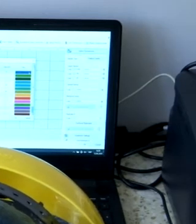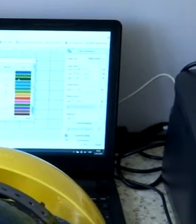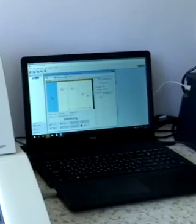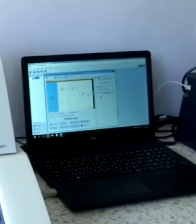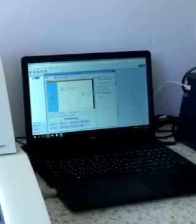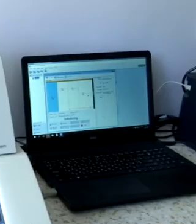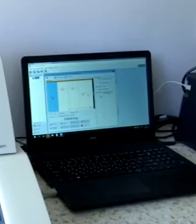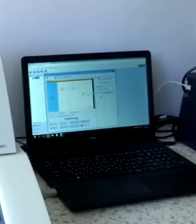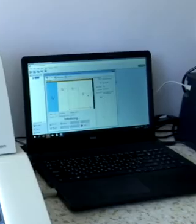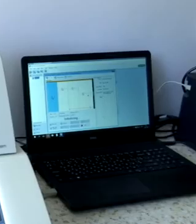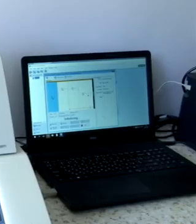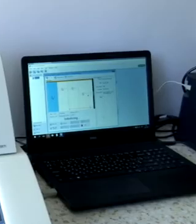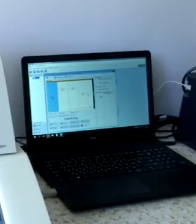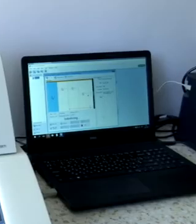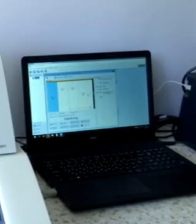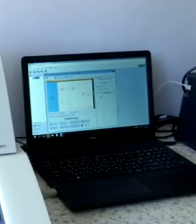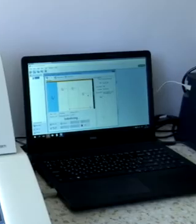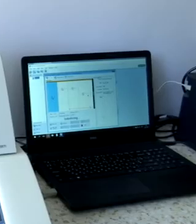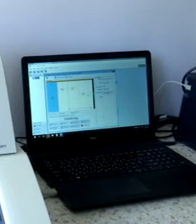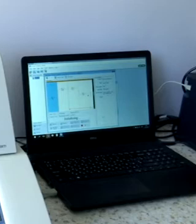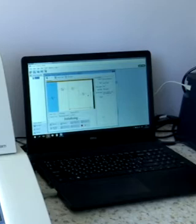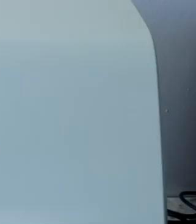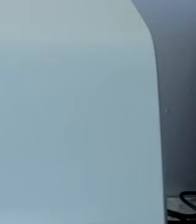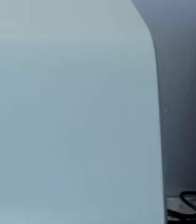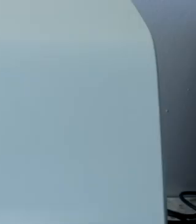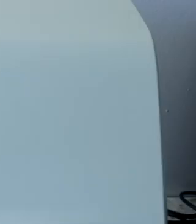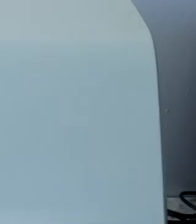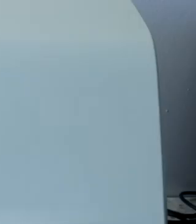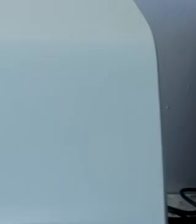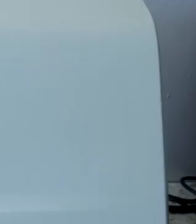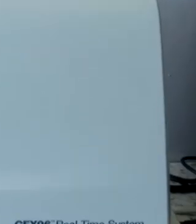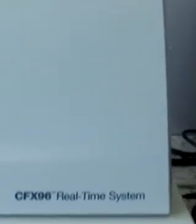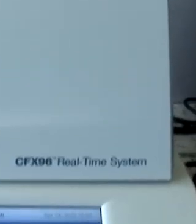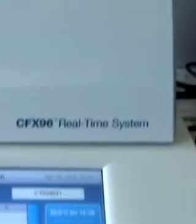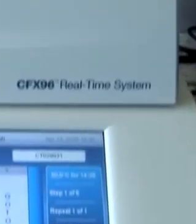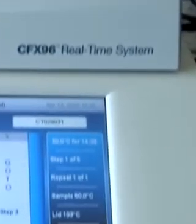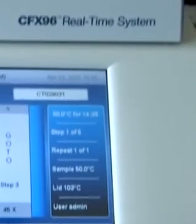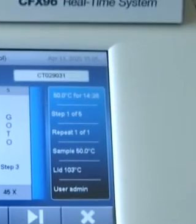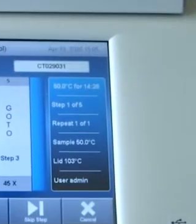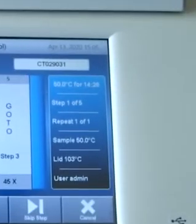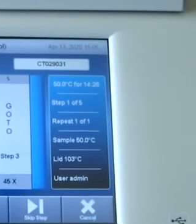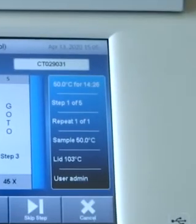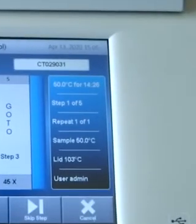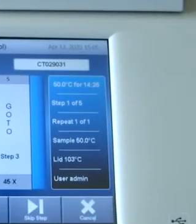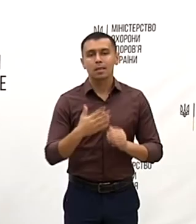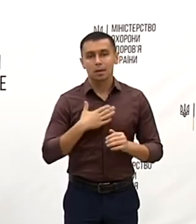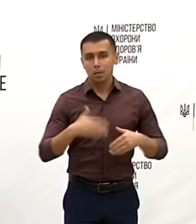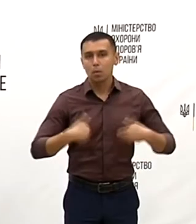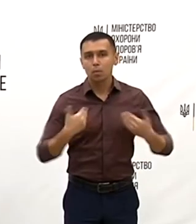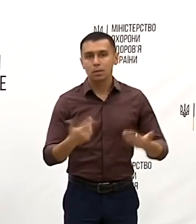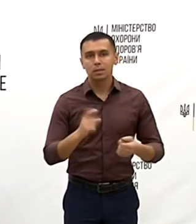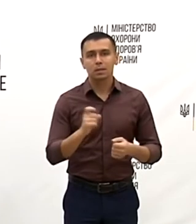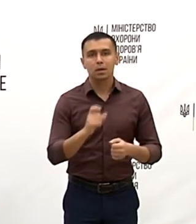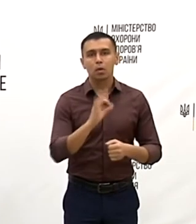харчування працюватимуть тільки на виніс. Розважальні події у МОЗі вихідними проводити не рекомендують. З